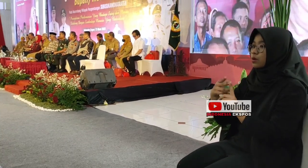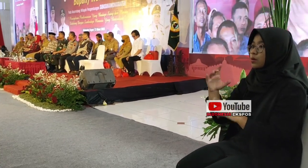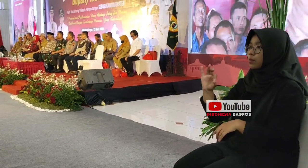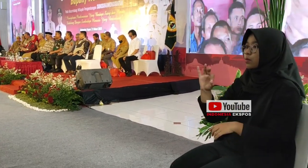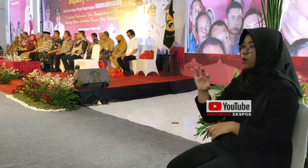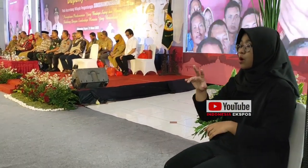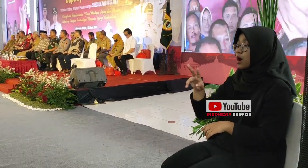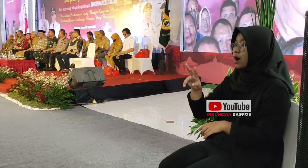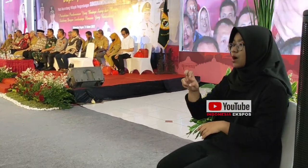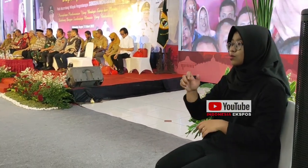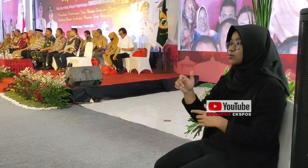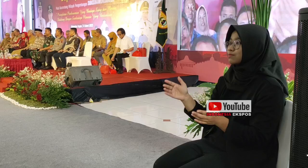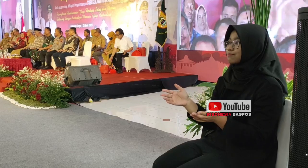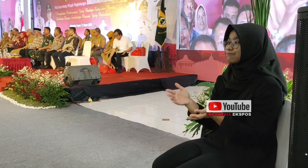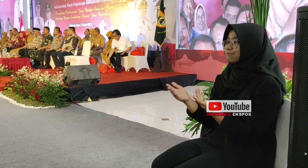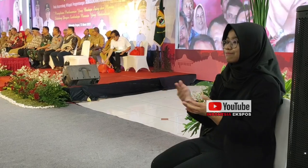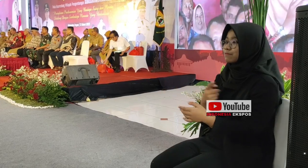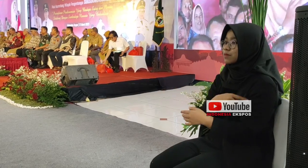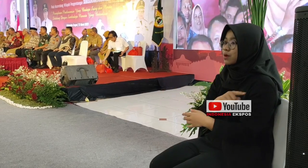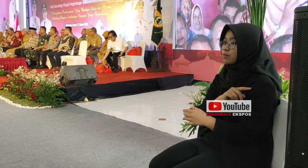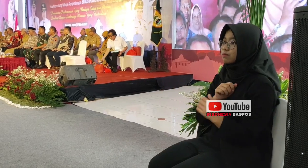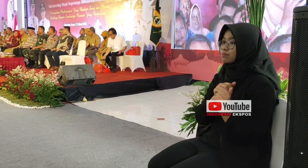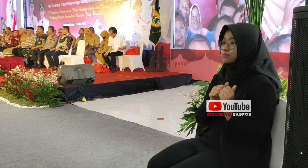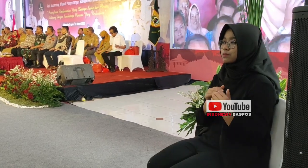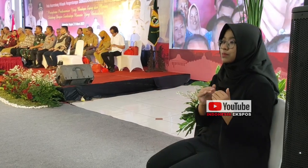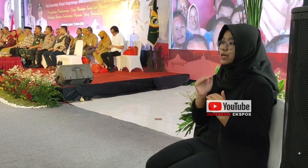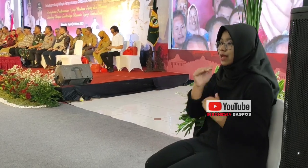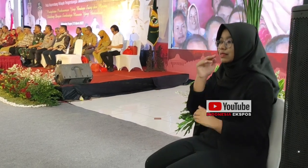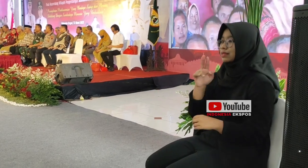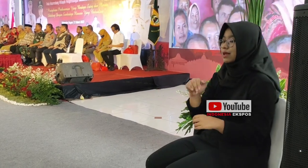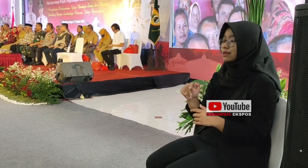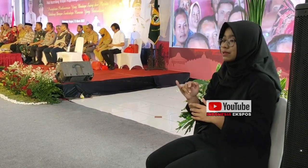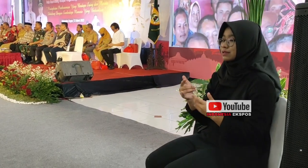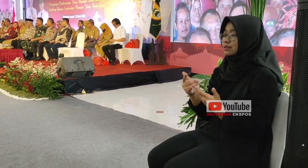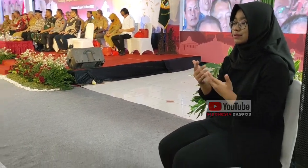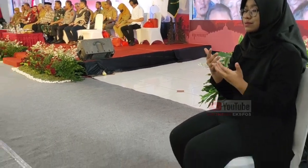lebih berdaya guna ya. Kami mohon untuk